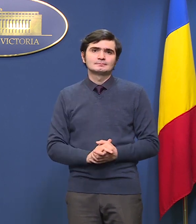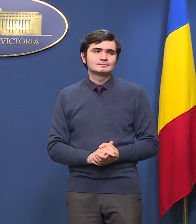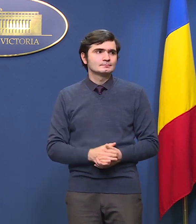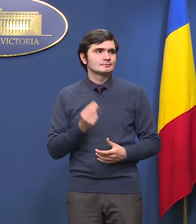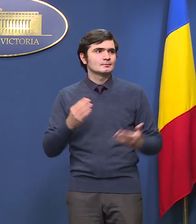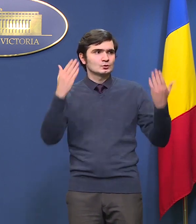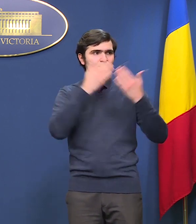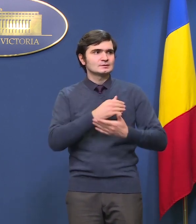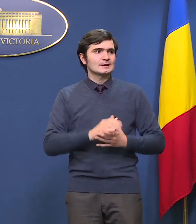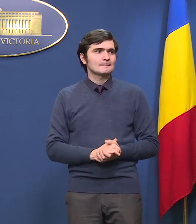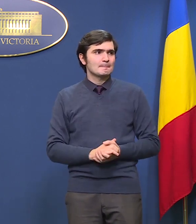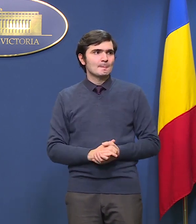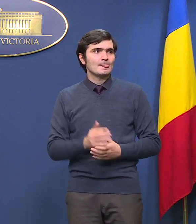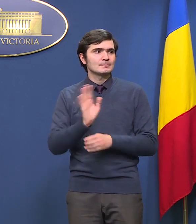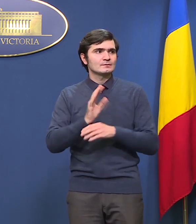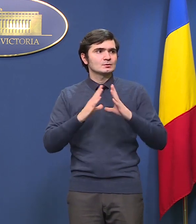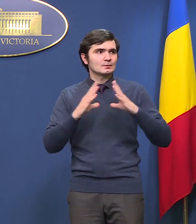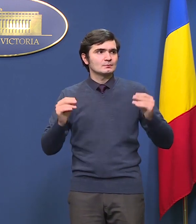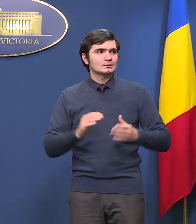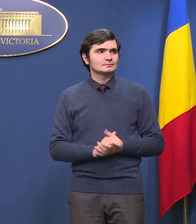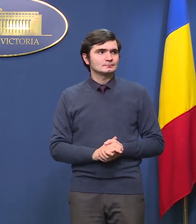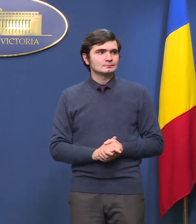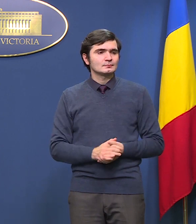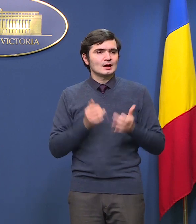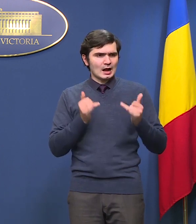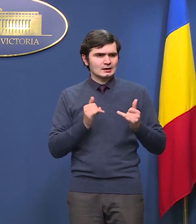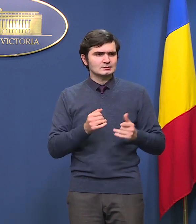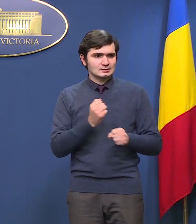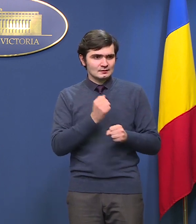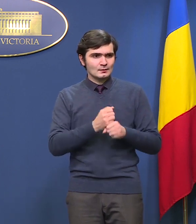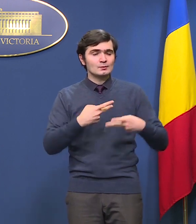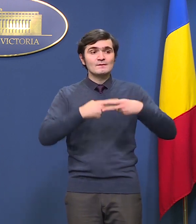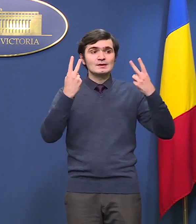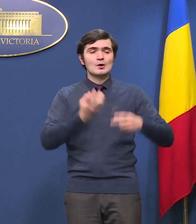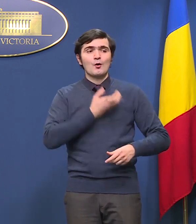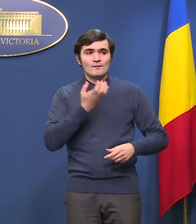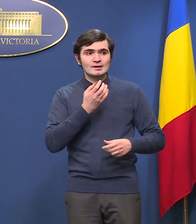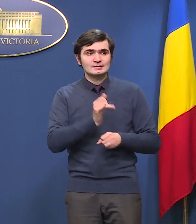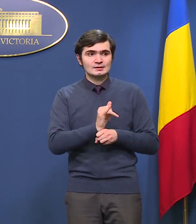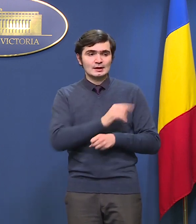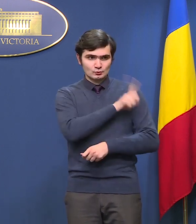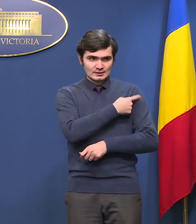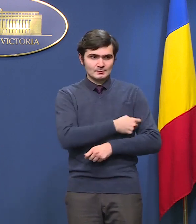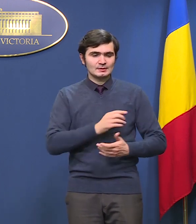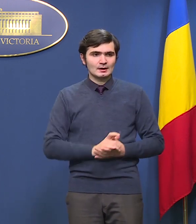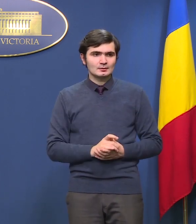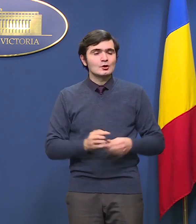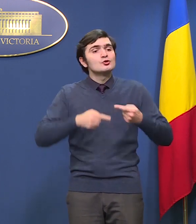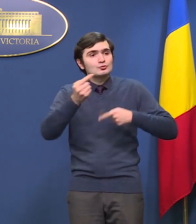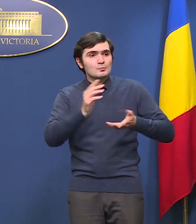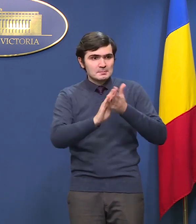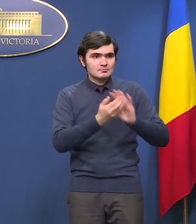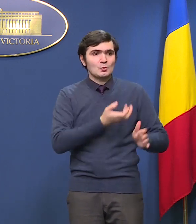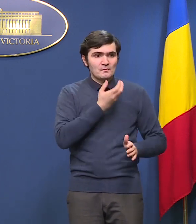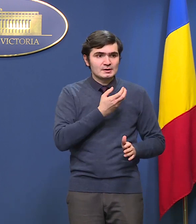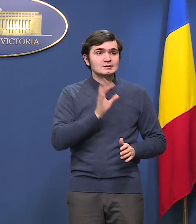Bună seara, Ramona Avramescu, Televiziunea Română. Ați avut azi o videoconferință cu directorii de spitale. Aveți în urma